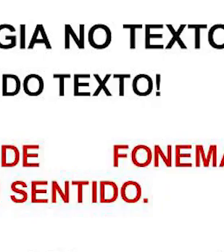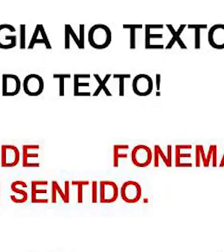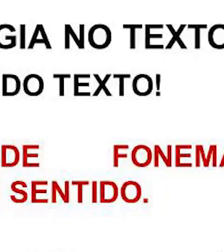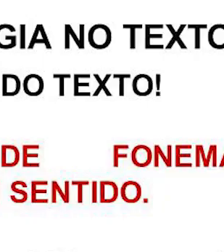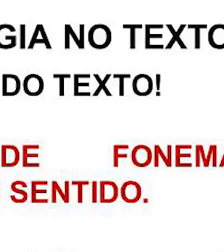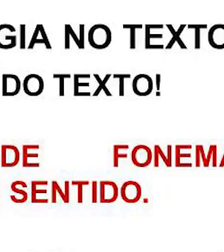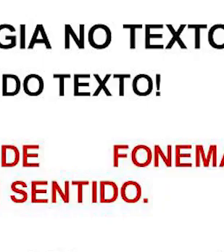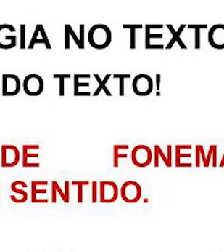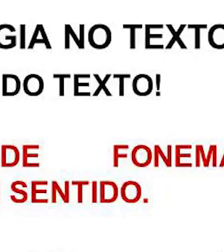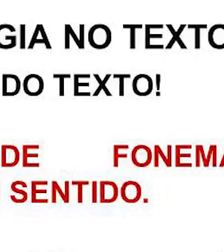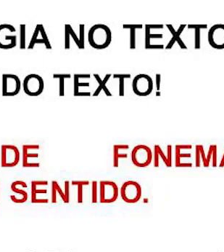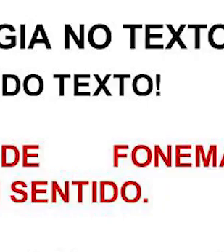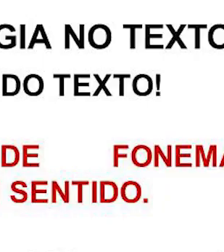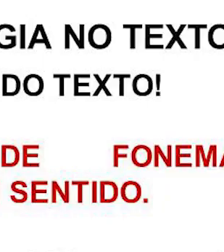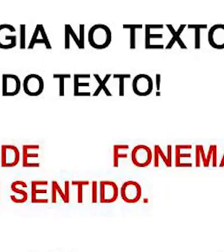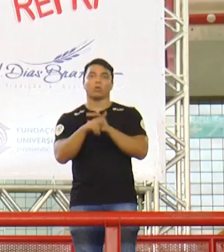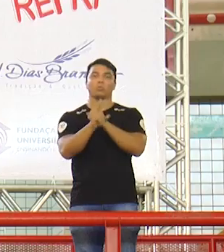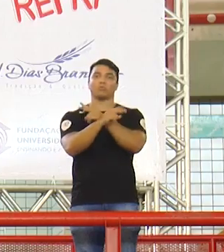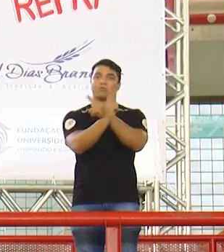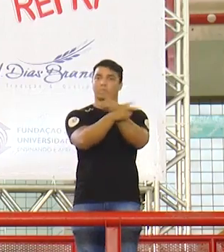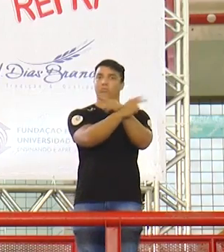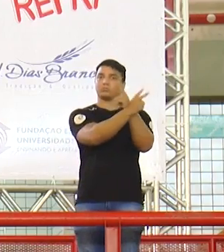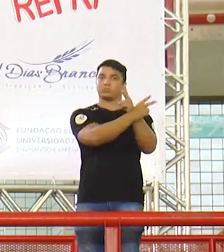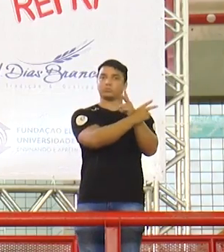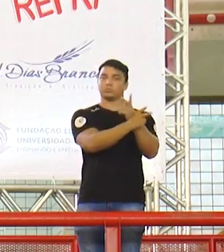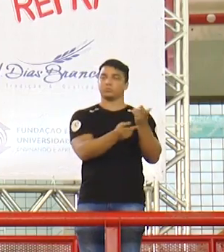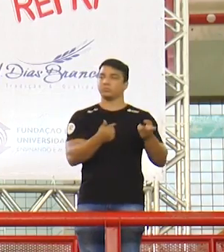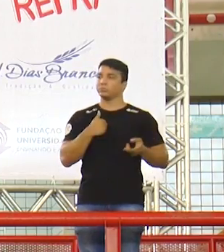vento. Professor, você está frescando? Tô não.